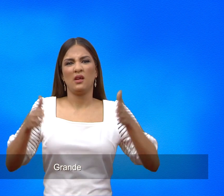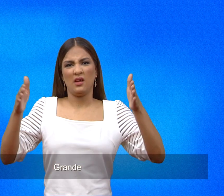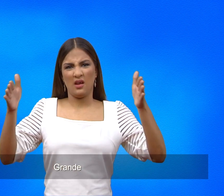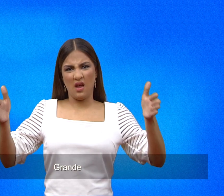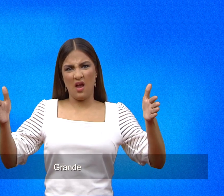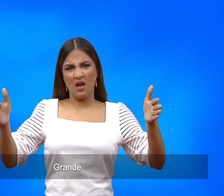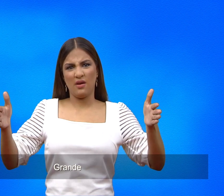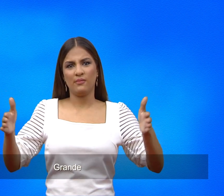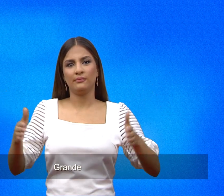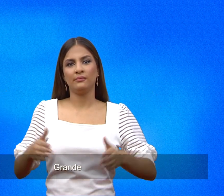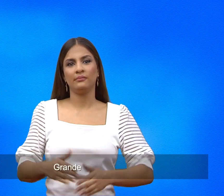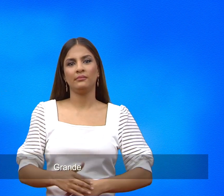grande